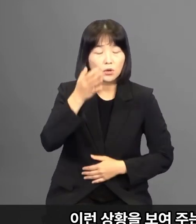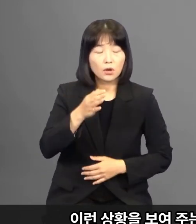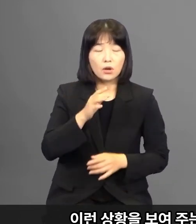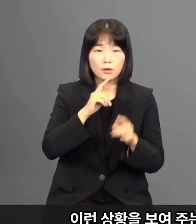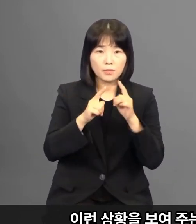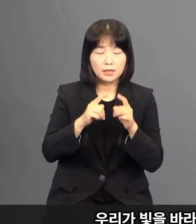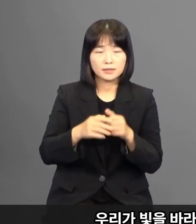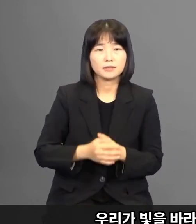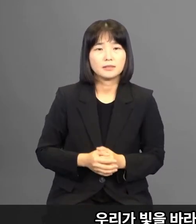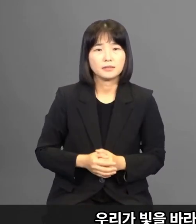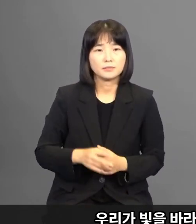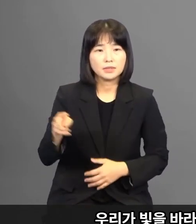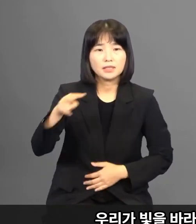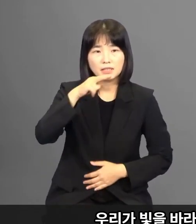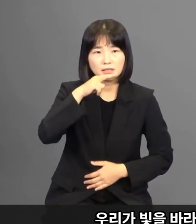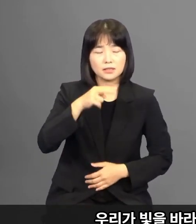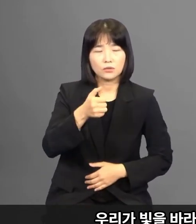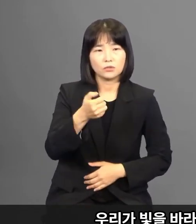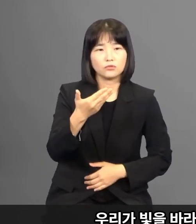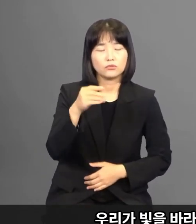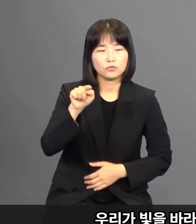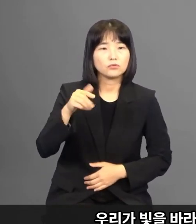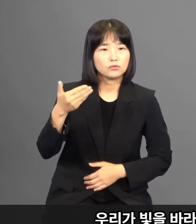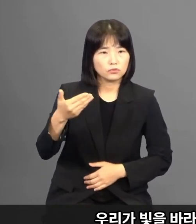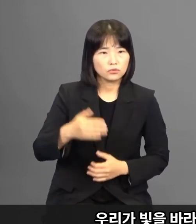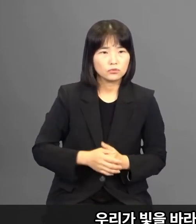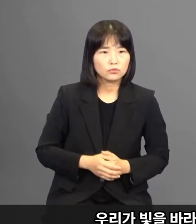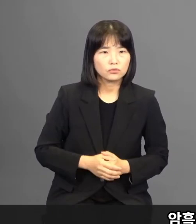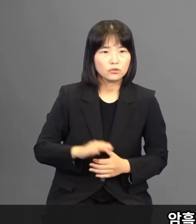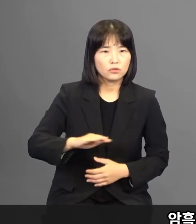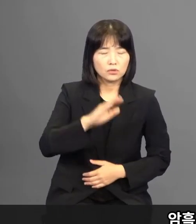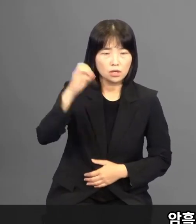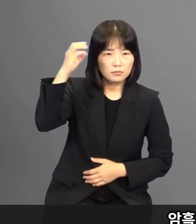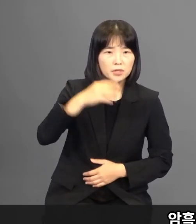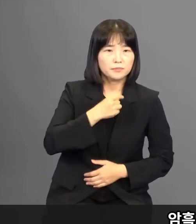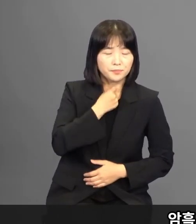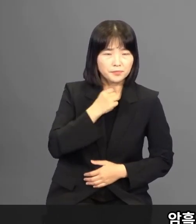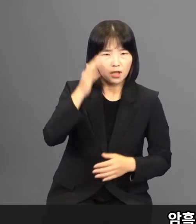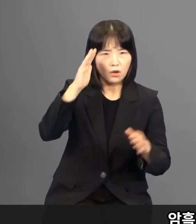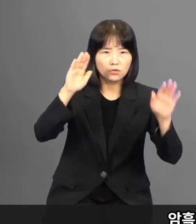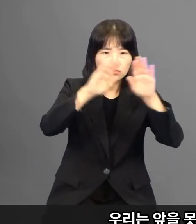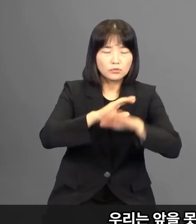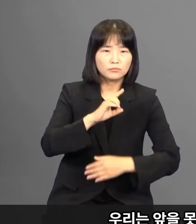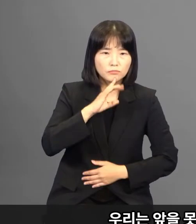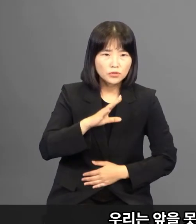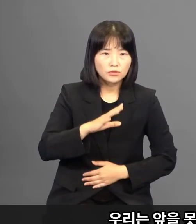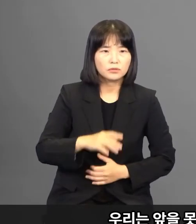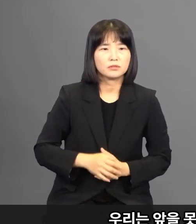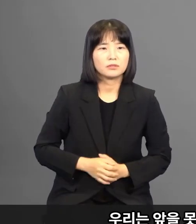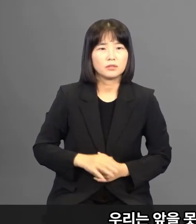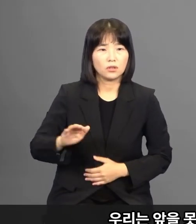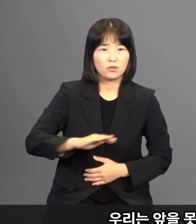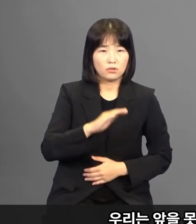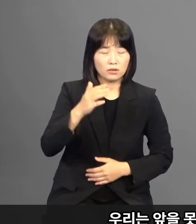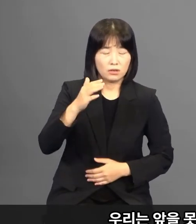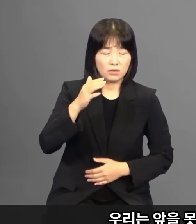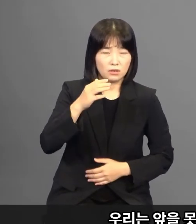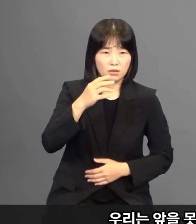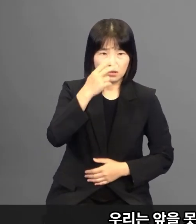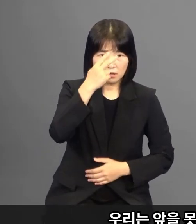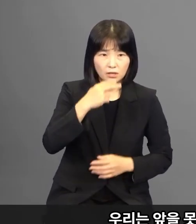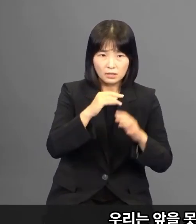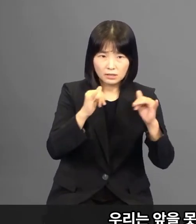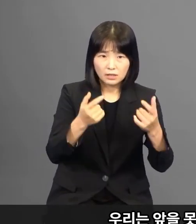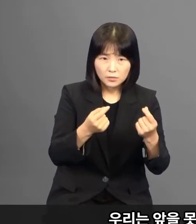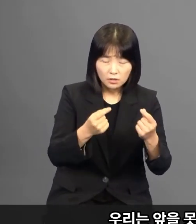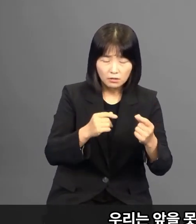이사야 59장에 있습니다. 우리가 빛을 바라나 어둠뿐이며 밝음을 바라나 암흑 속을 걸을 뿐이다. 우리는 앞을 못 보는 사람처럼